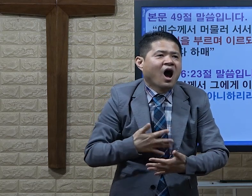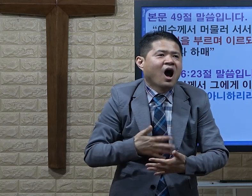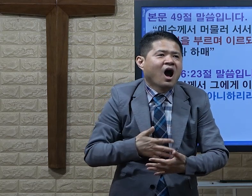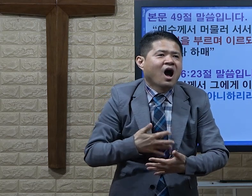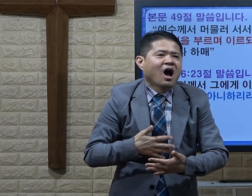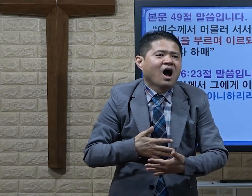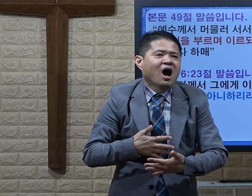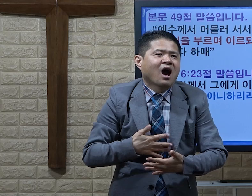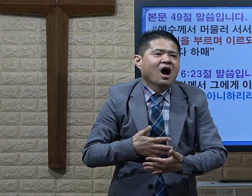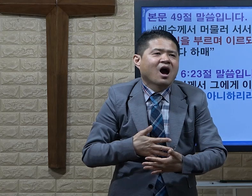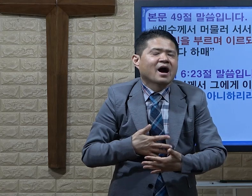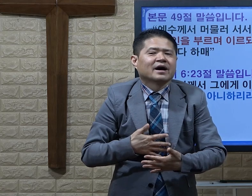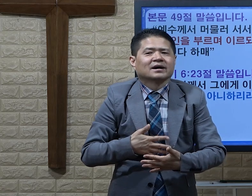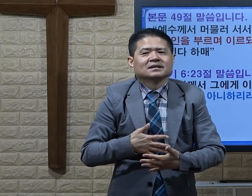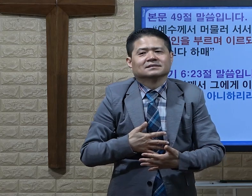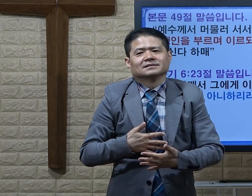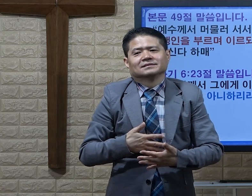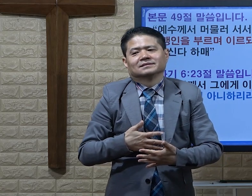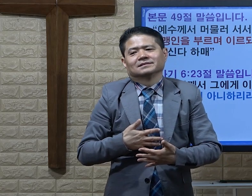이제 두려워하고만 있는 것이죠.